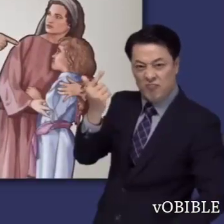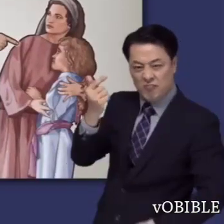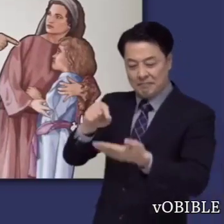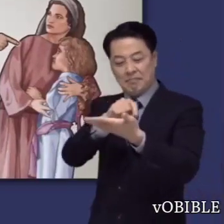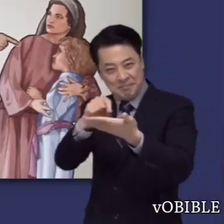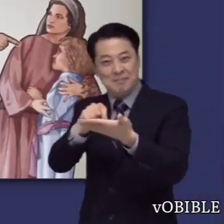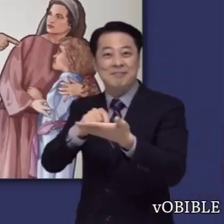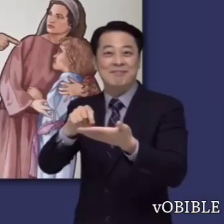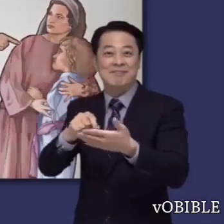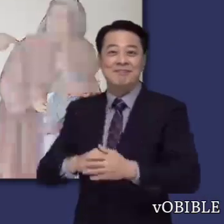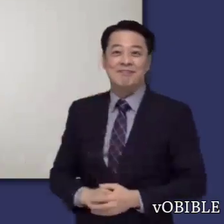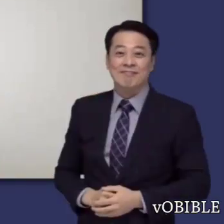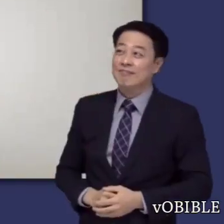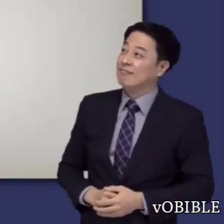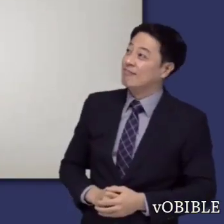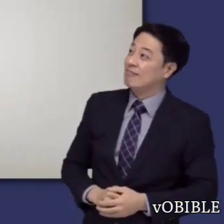害。